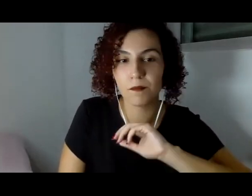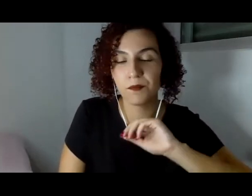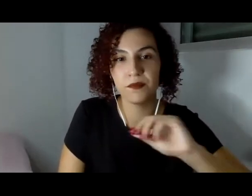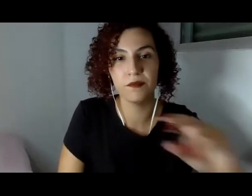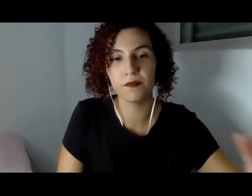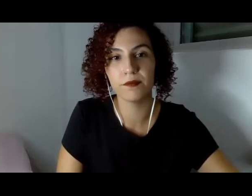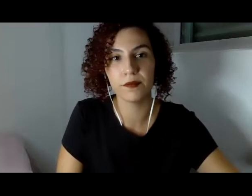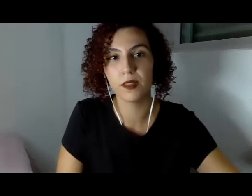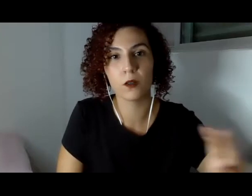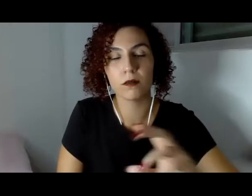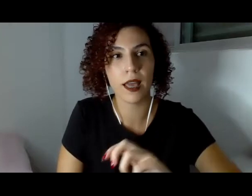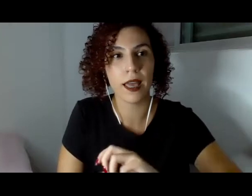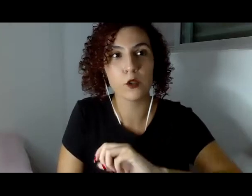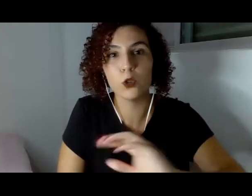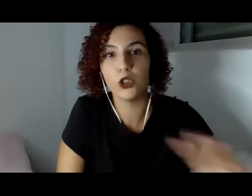mais